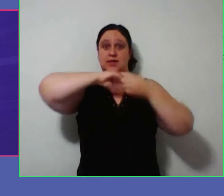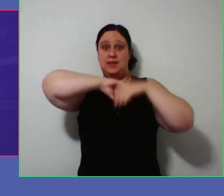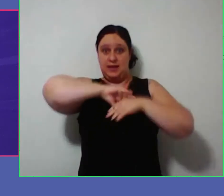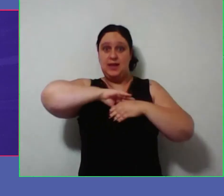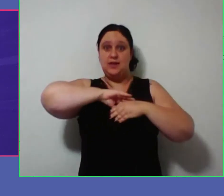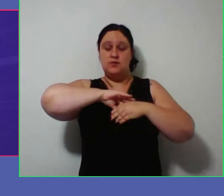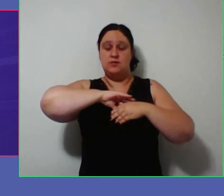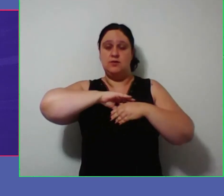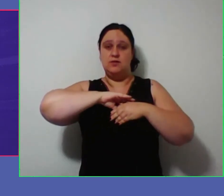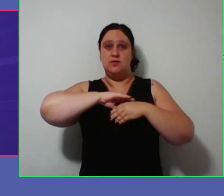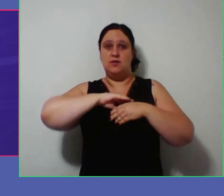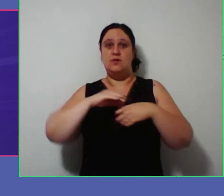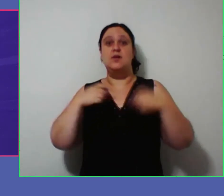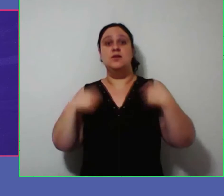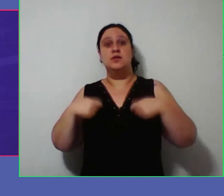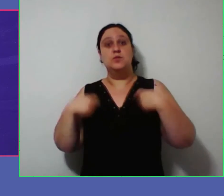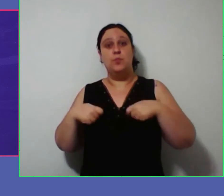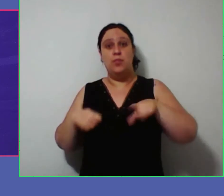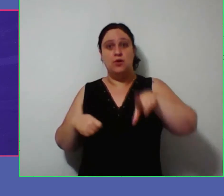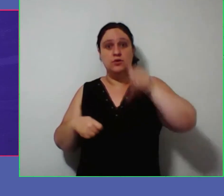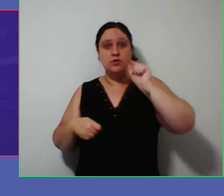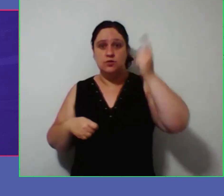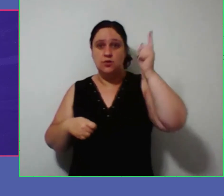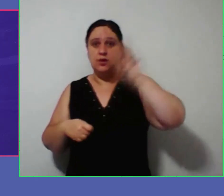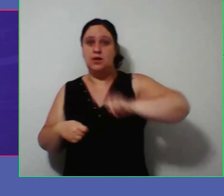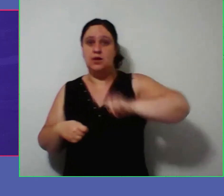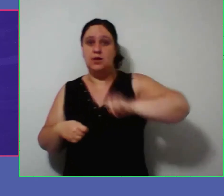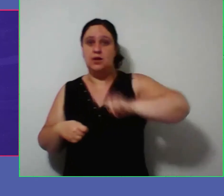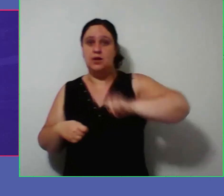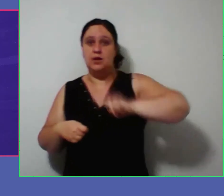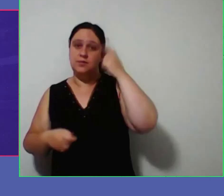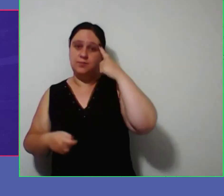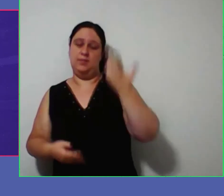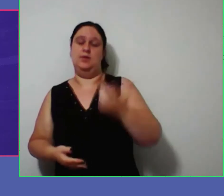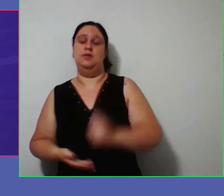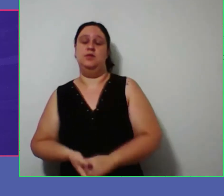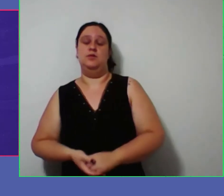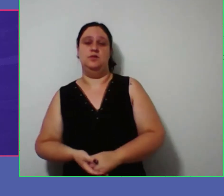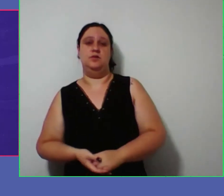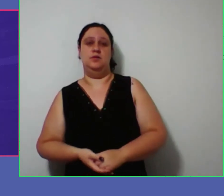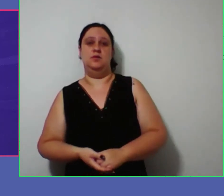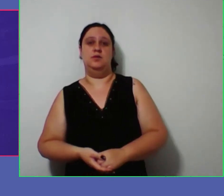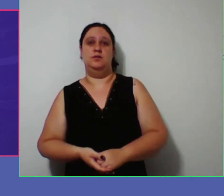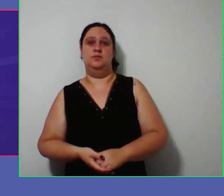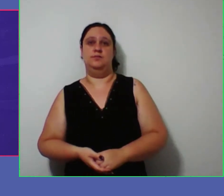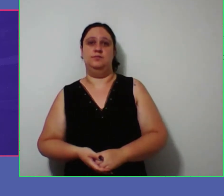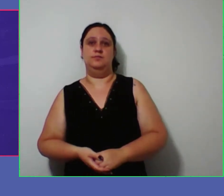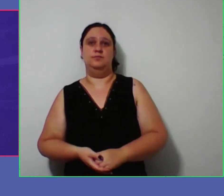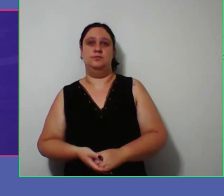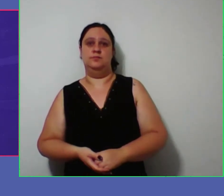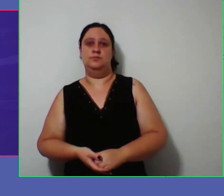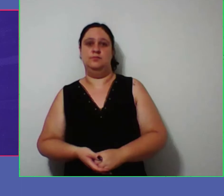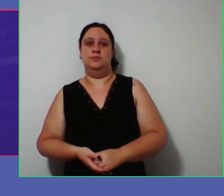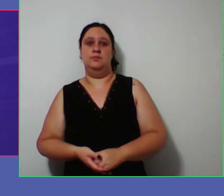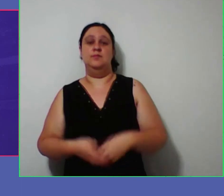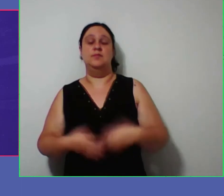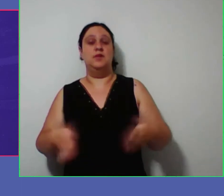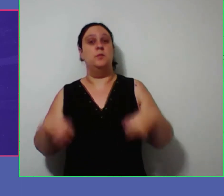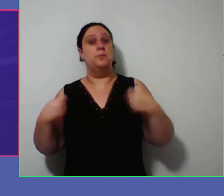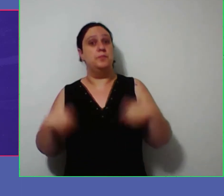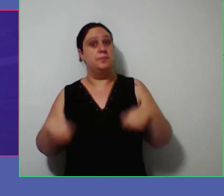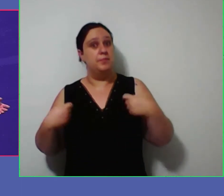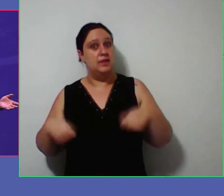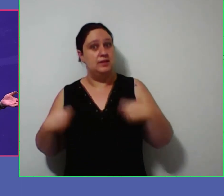nós seremos guiados pelo Espírito. Portanto, irmãos, não temos desculpa de não vivemos no